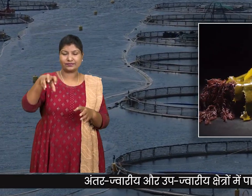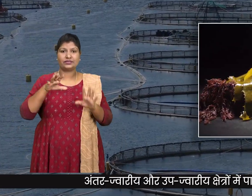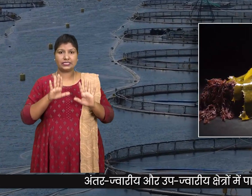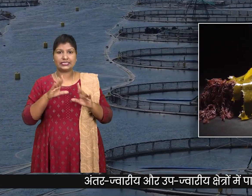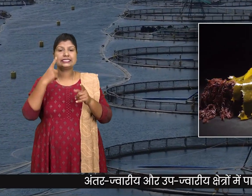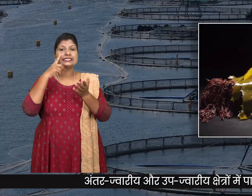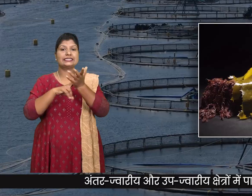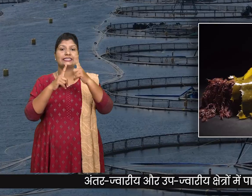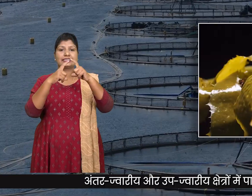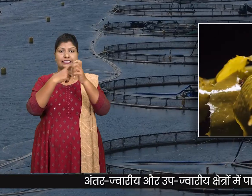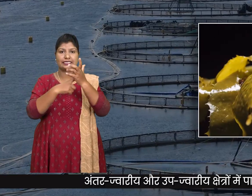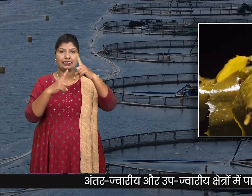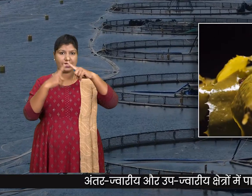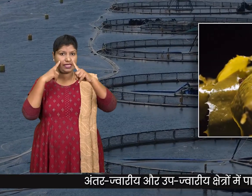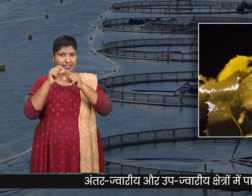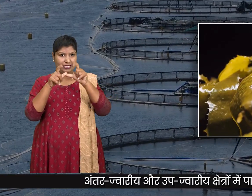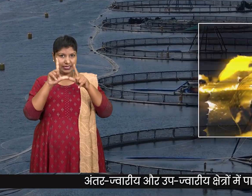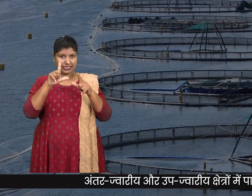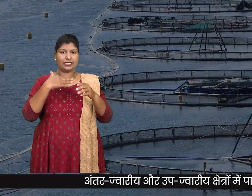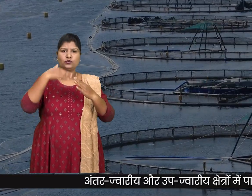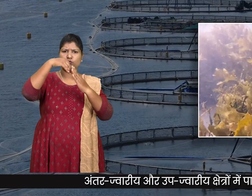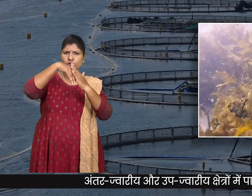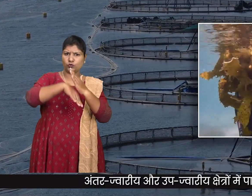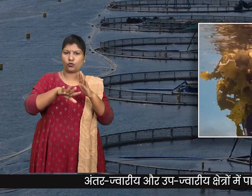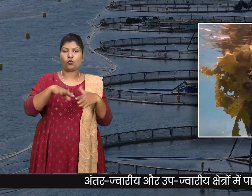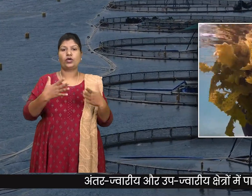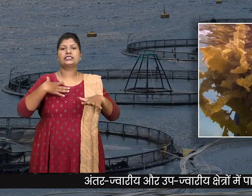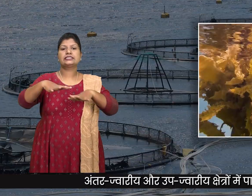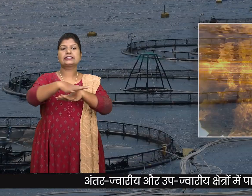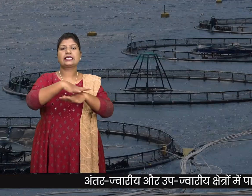अंतर्ज्वरीय और उपज्वरीय क्षेत्रों में पाए जाते हैं।